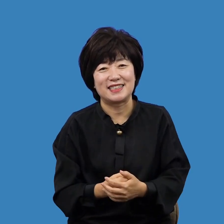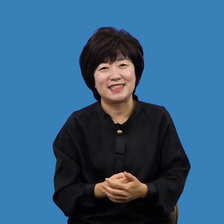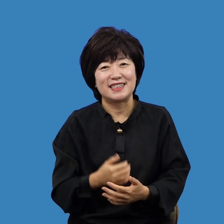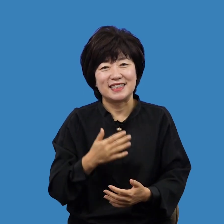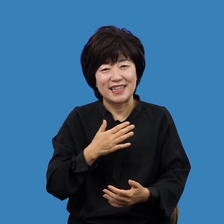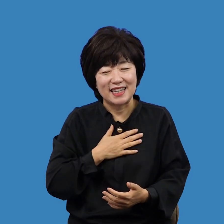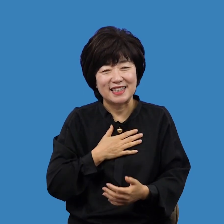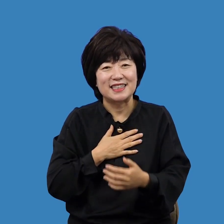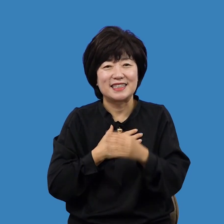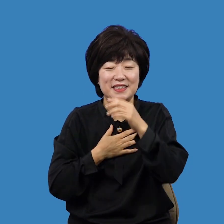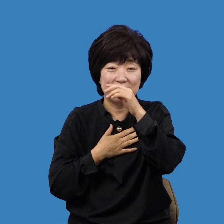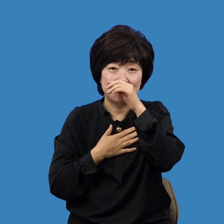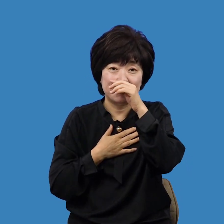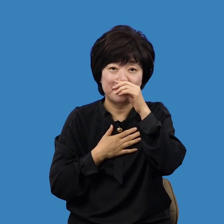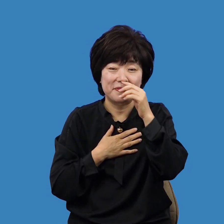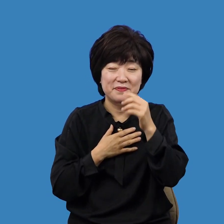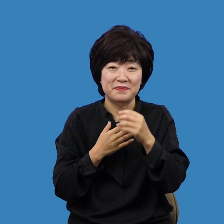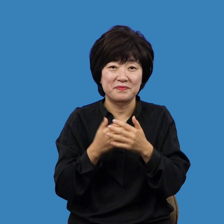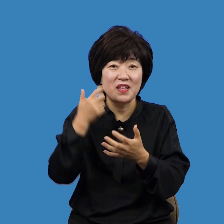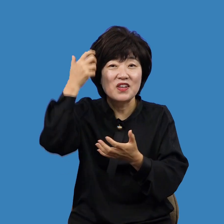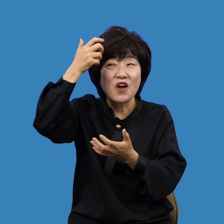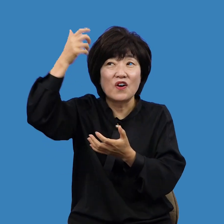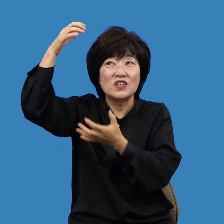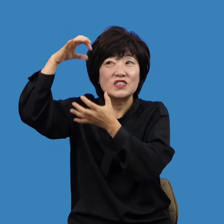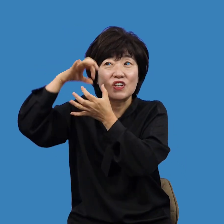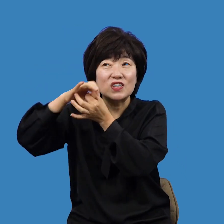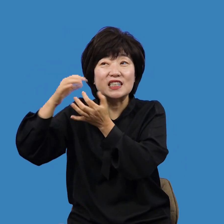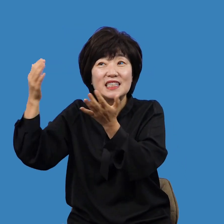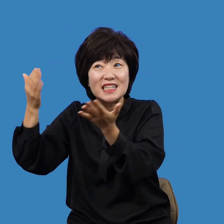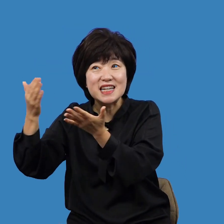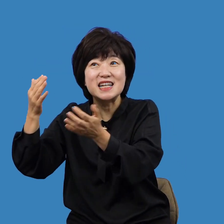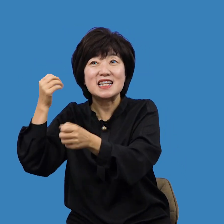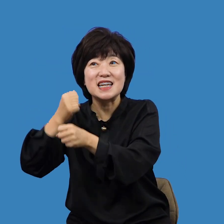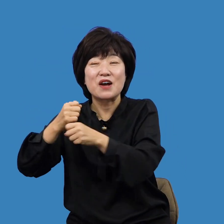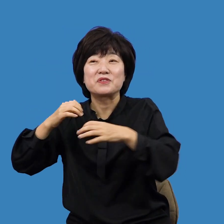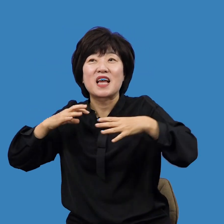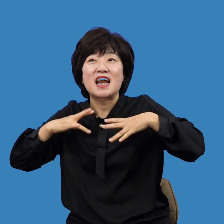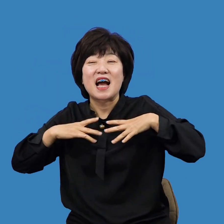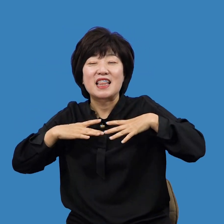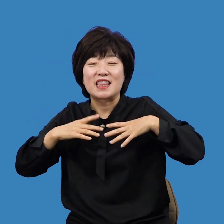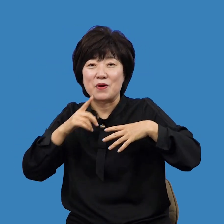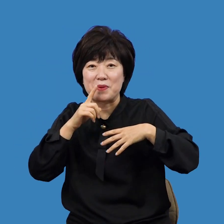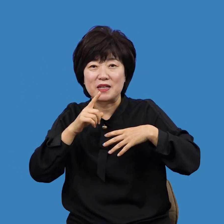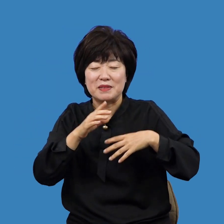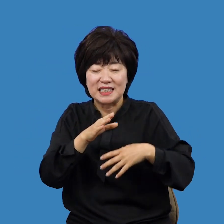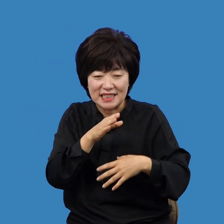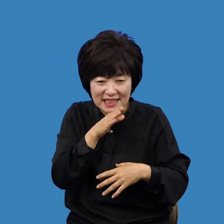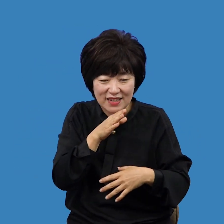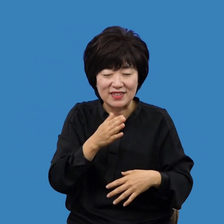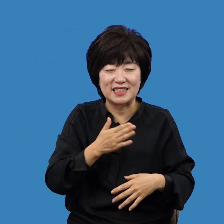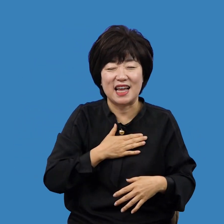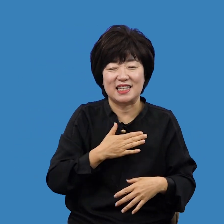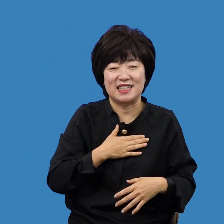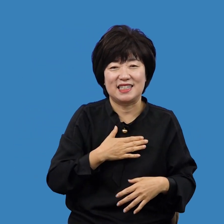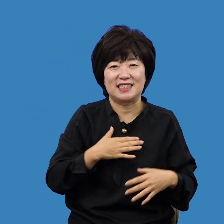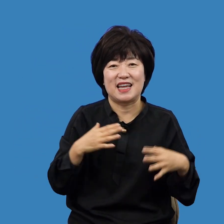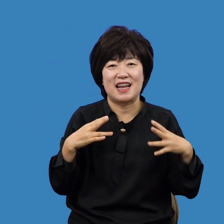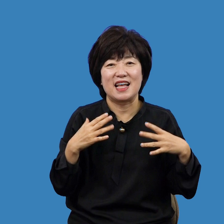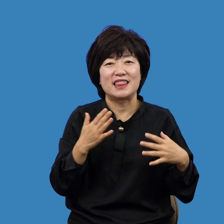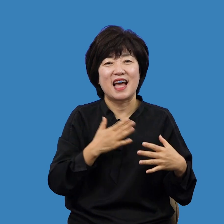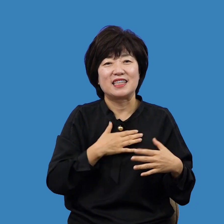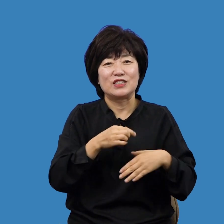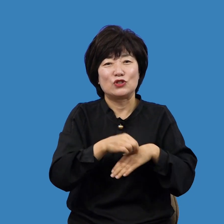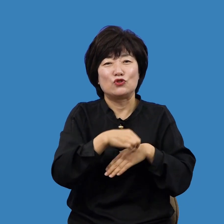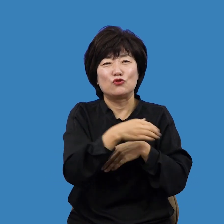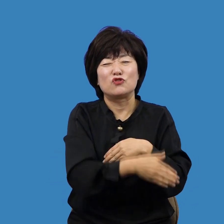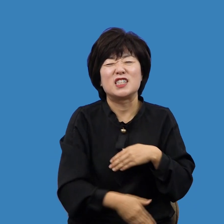자기는 자기가 영적인 일을 했다고 지금 자랑하고 있는 건데 실제로는 뭘 자랑하고 있는 거예요? 나는